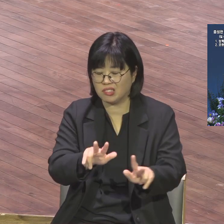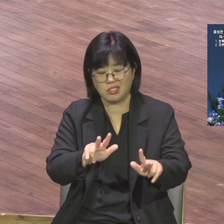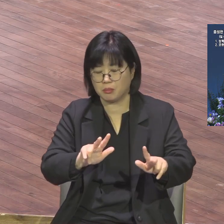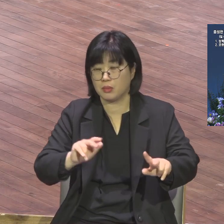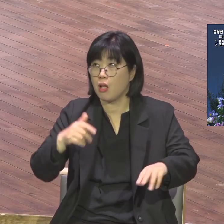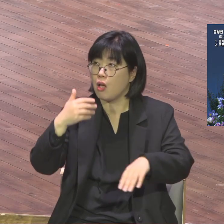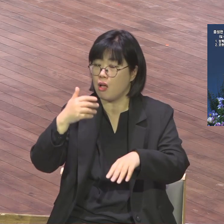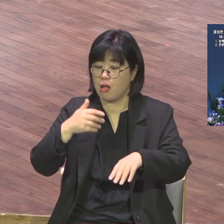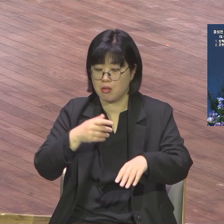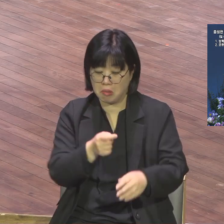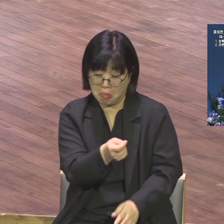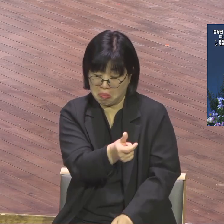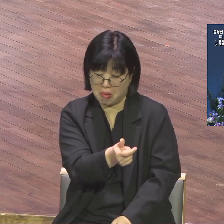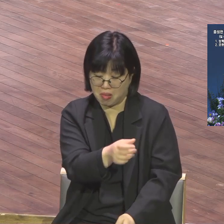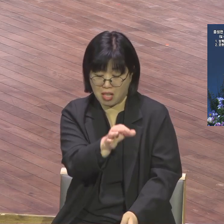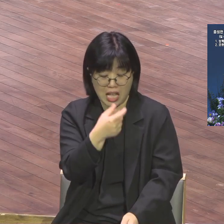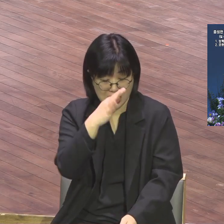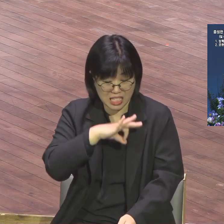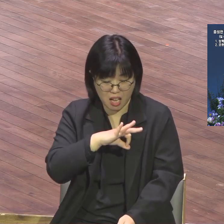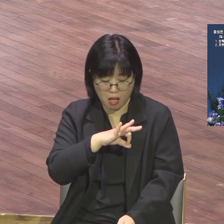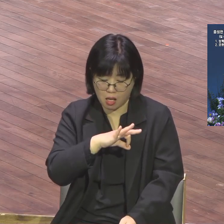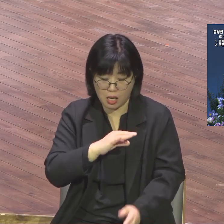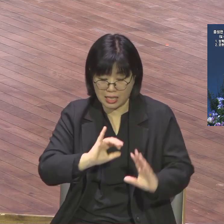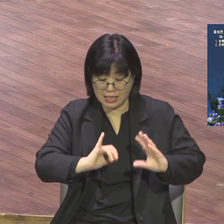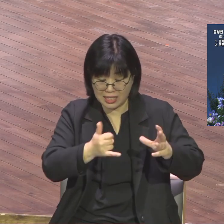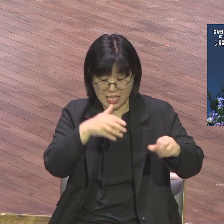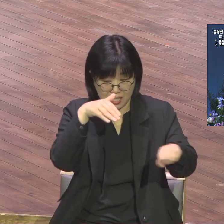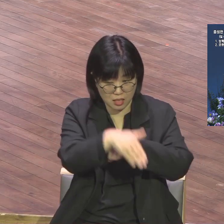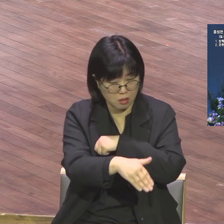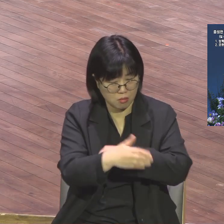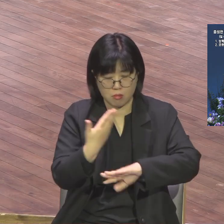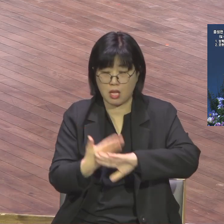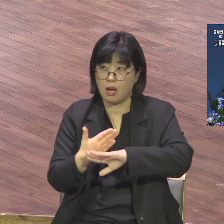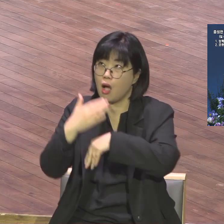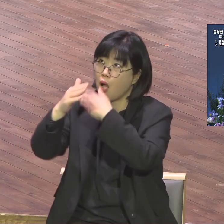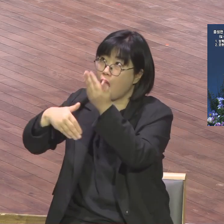지금 체험 안 하고 이 말합니까? 체험하고 하는 말이에요.